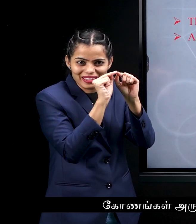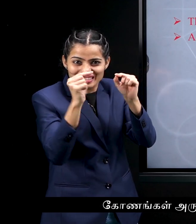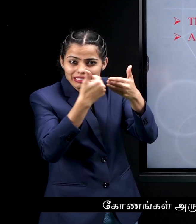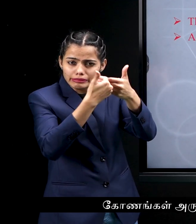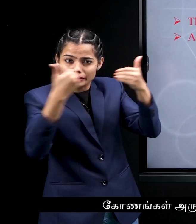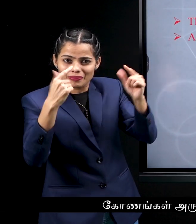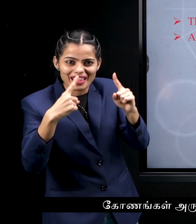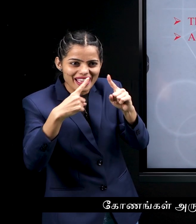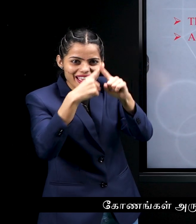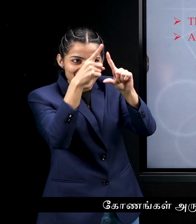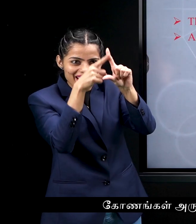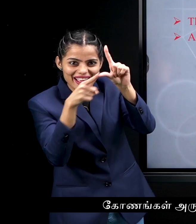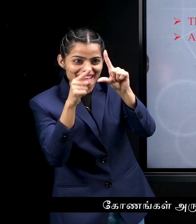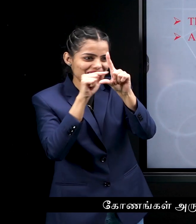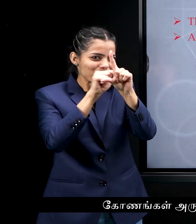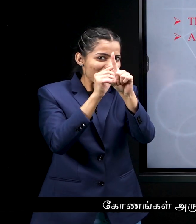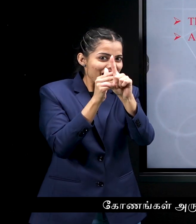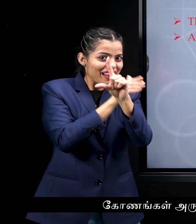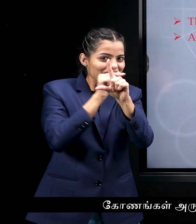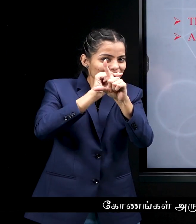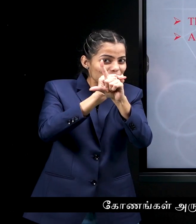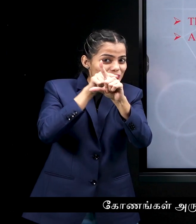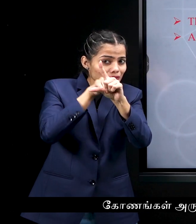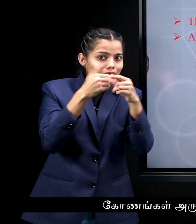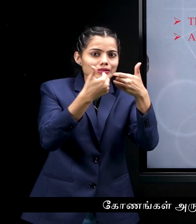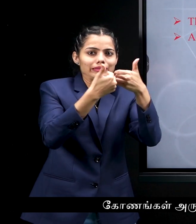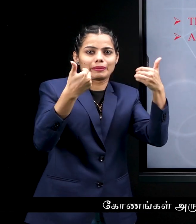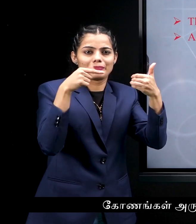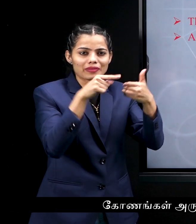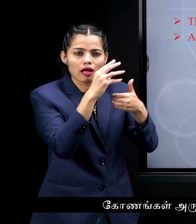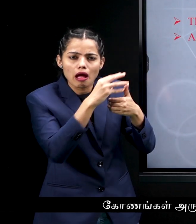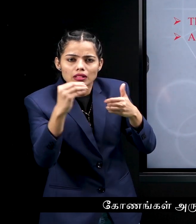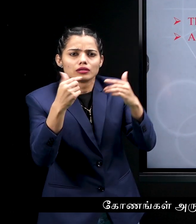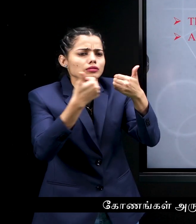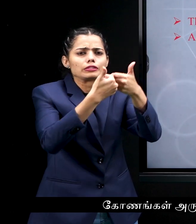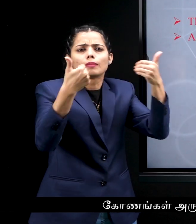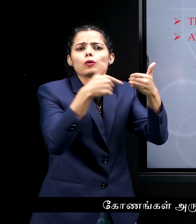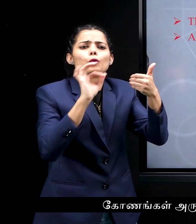அருகிலுள்ள கோணங்கள் அருகருகே உள்ளன மற்றும் ஒன்றுடன் ஒன்று இல்லை.